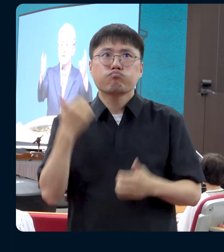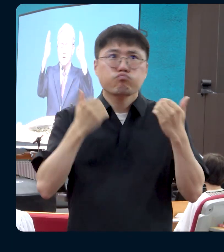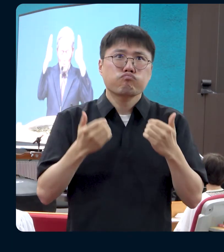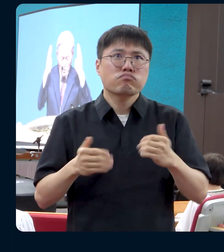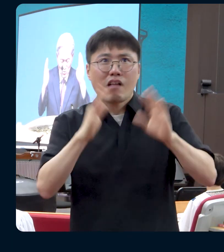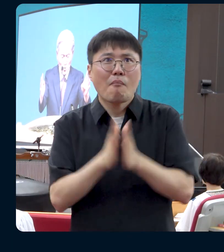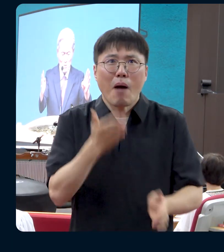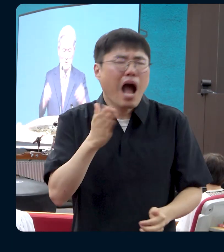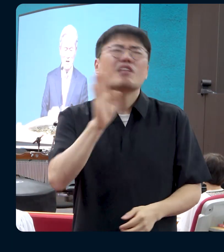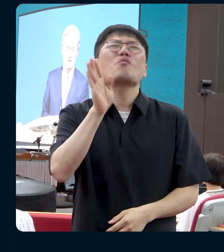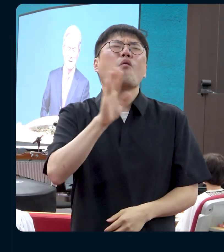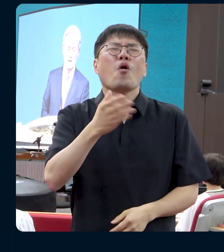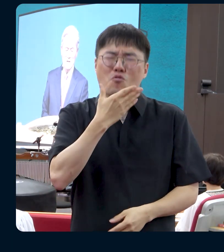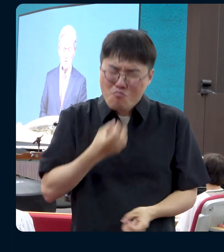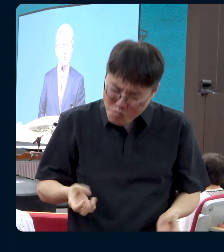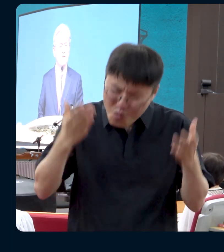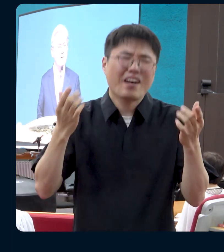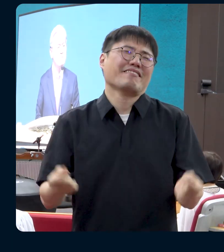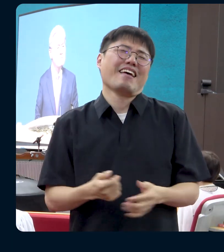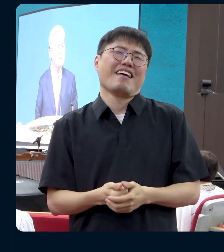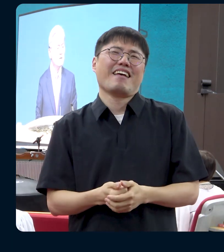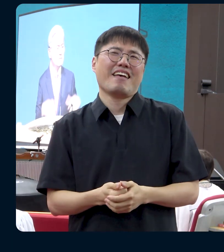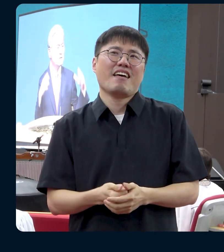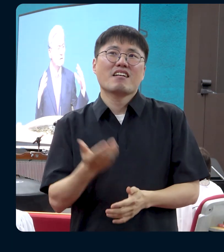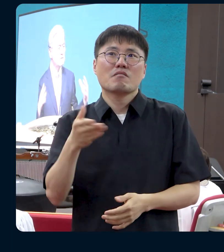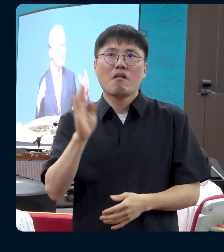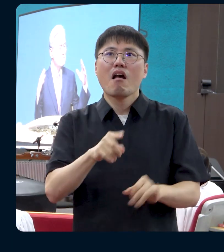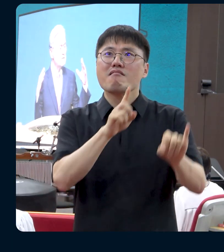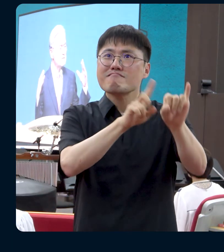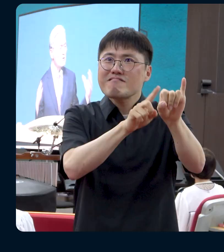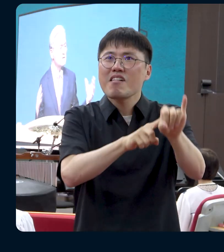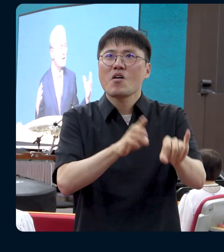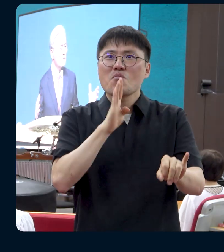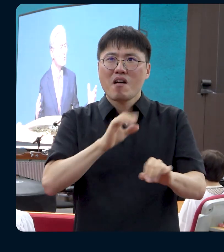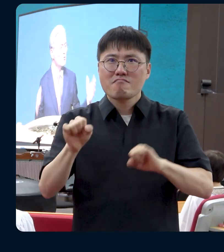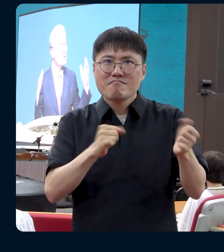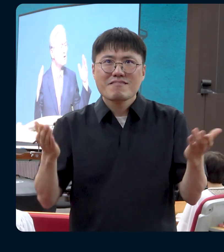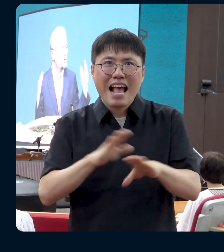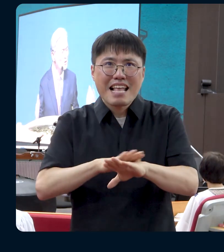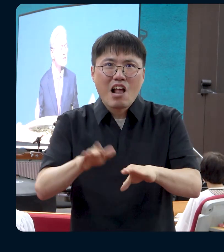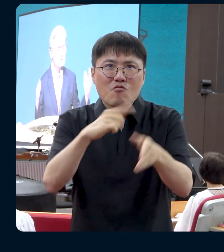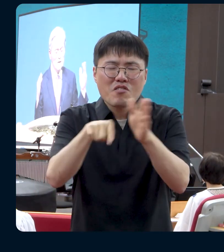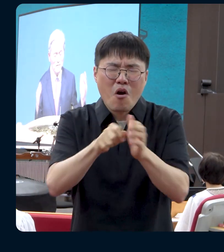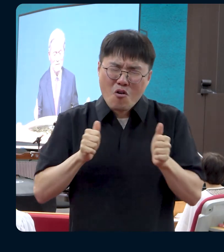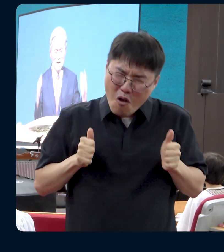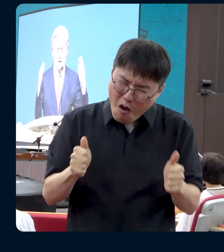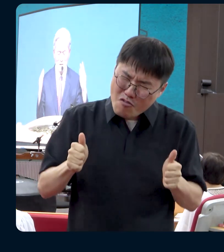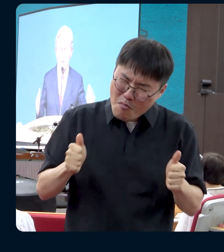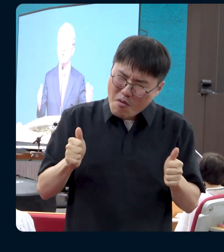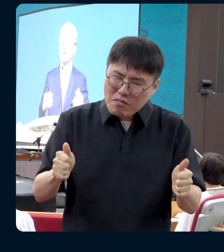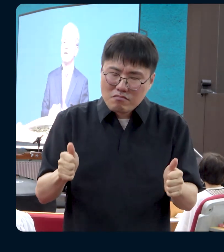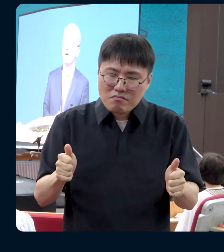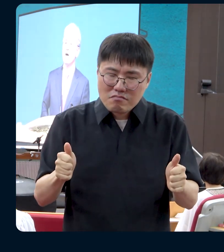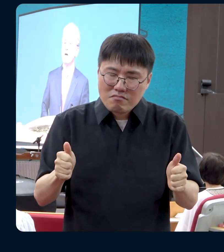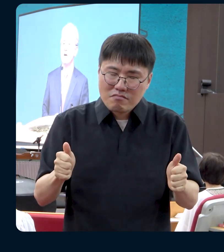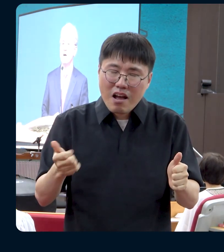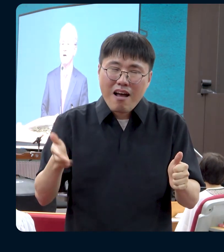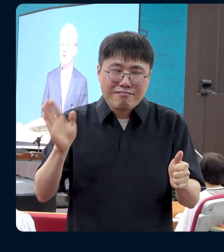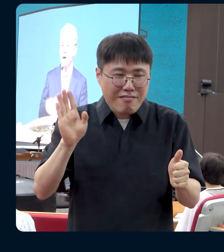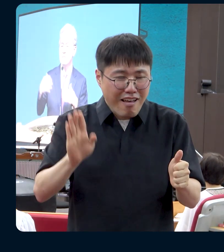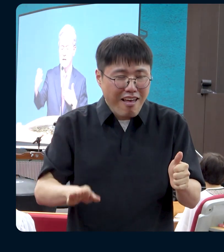아무나 할 수 없는 정말 축복입니다. 자, 그런데 이분이 그래서 정말 그 사역을 잘해보려고 열심히 했는데, 그러다